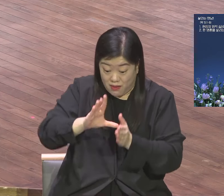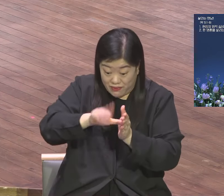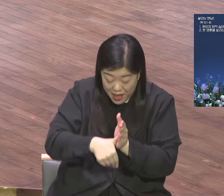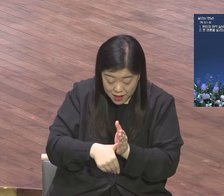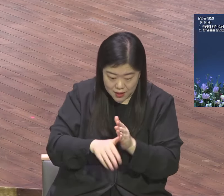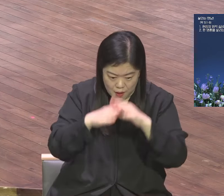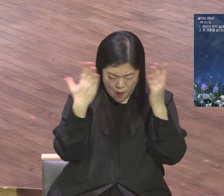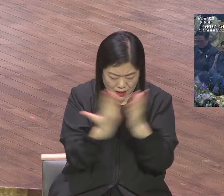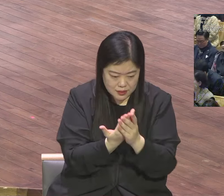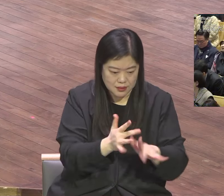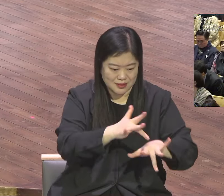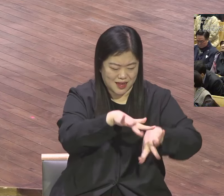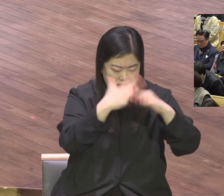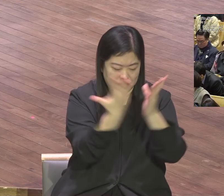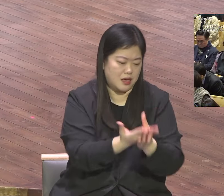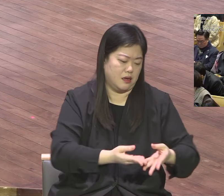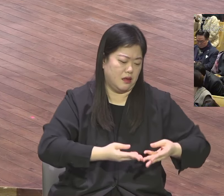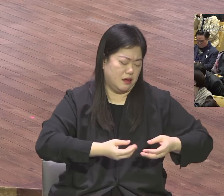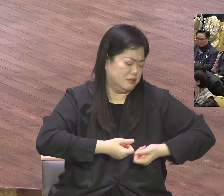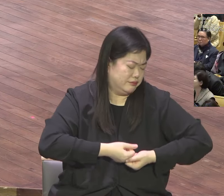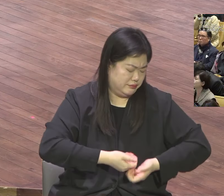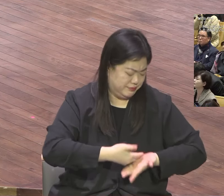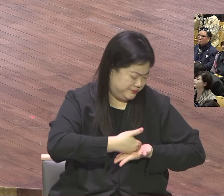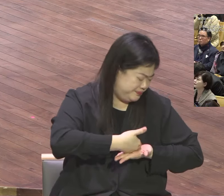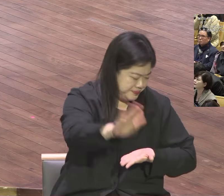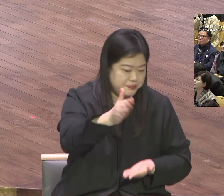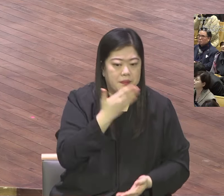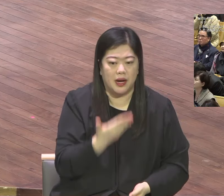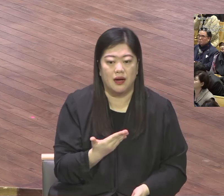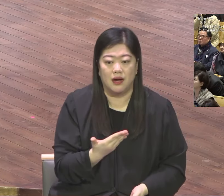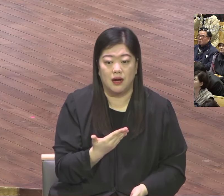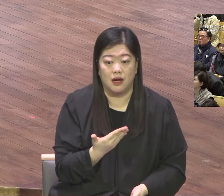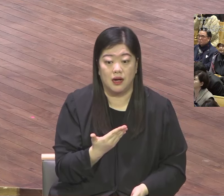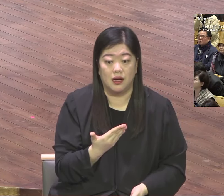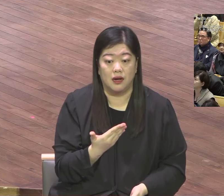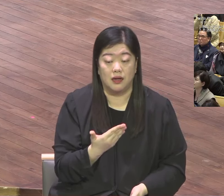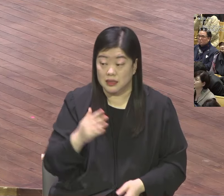다 물러가게 되어 있다. 어둠은 싹 다 물러가게 되어 있어.